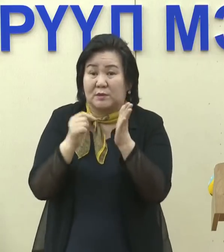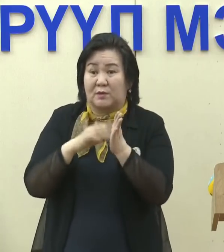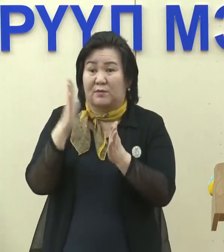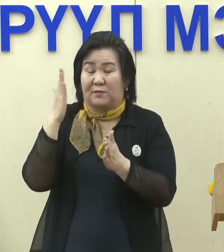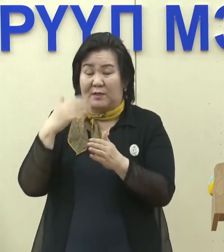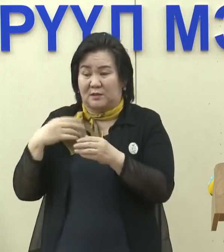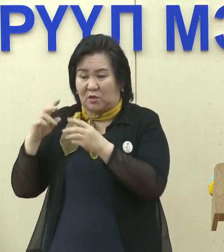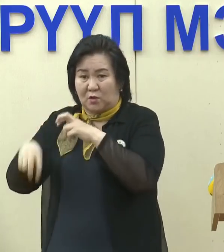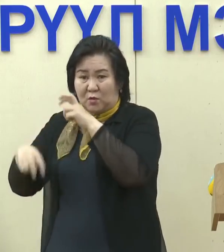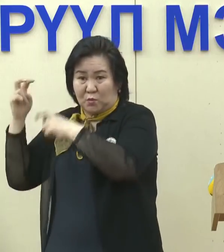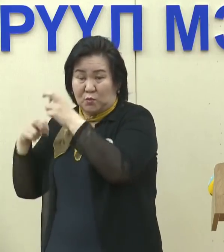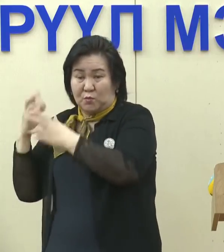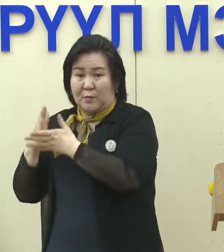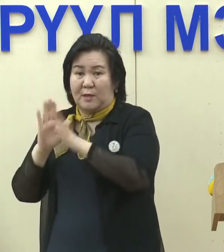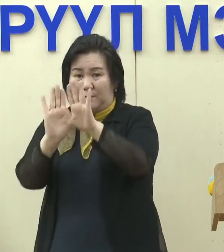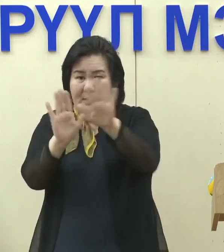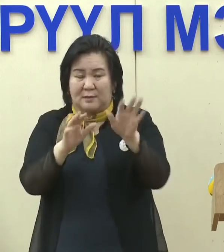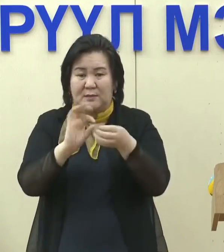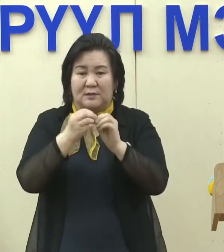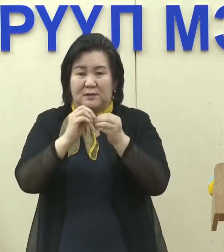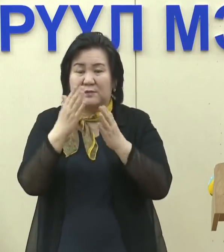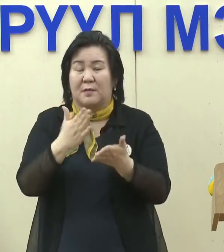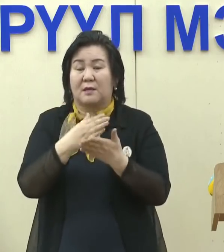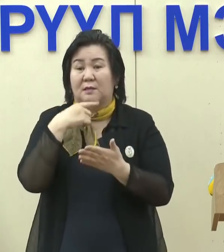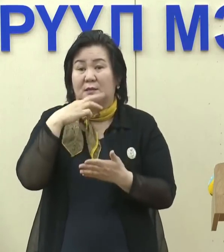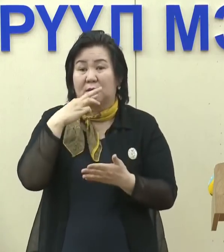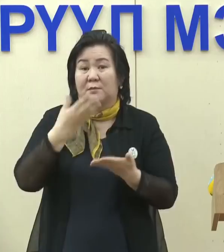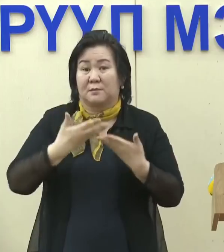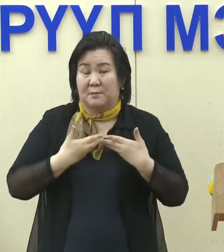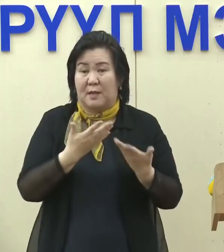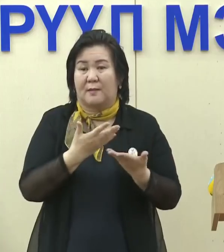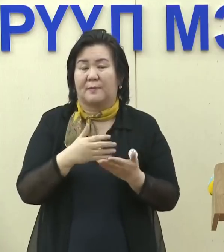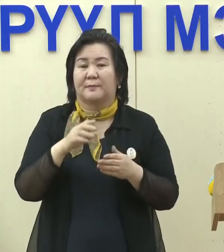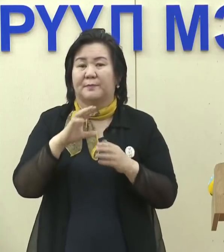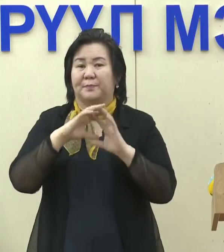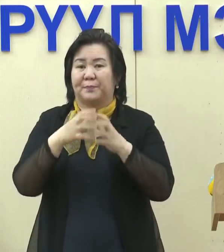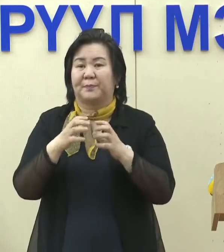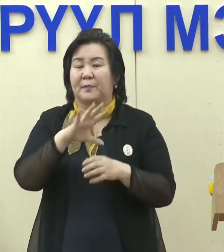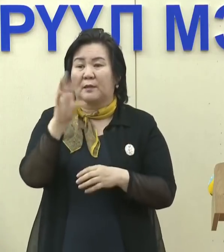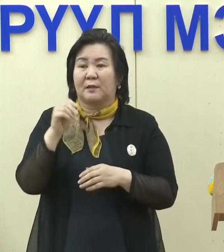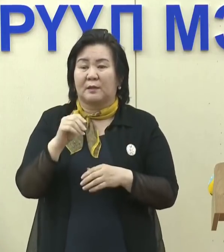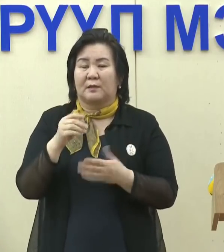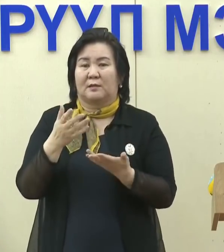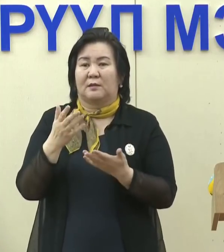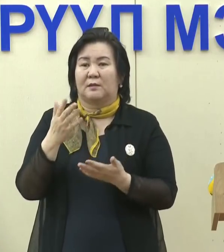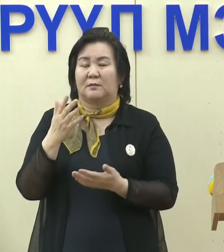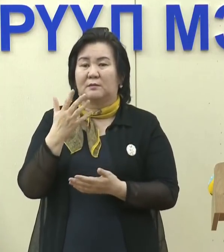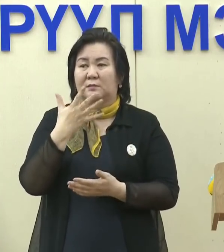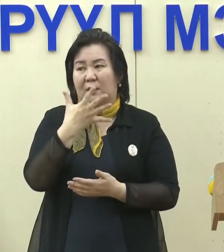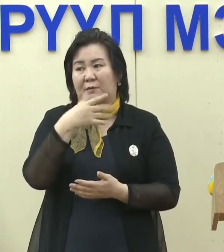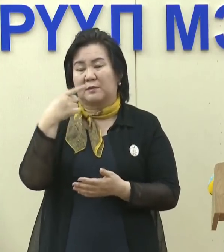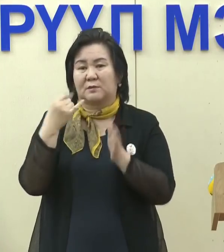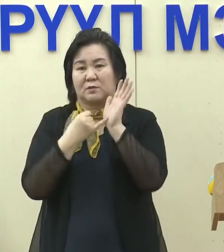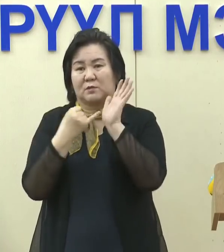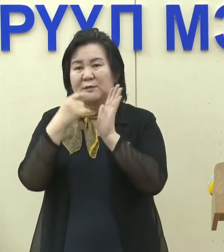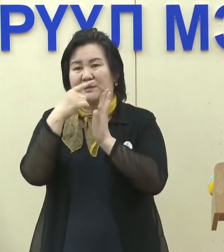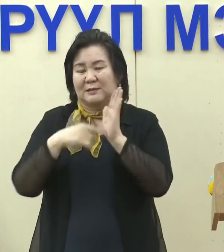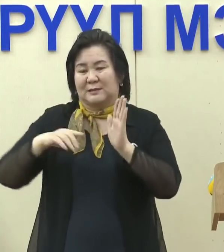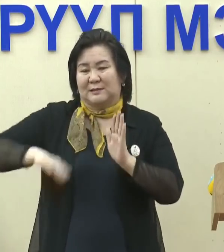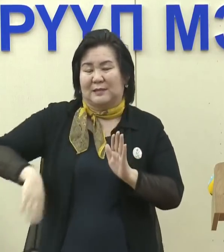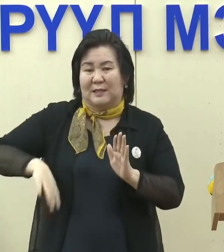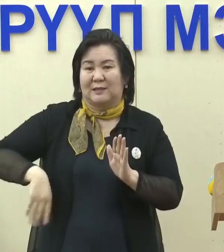гэсэн ийм одоо зөвлөмжүүдийг бол маш их өгч байгаа. Тийм учраас зөвхөн клиникийн туршилтанд байгаа. Тэгэхээр нэг 5-6 сарын дараа